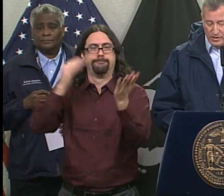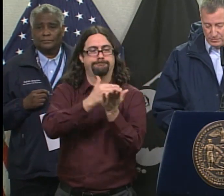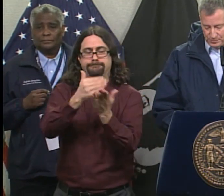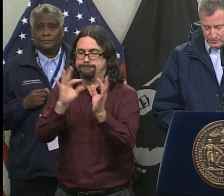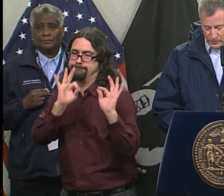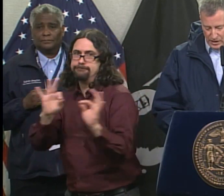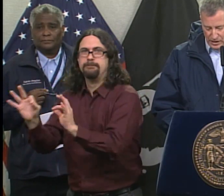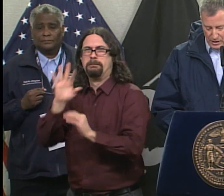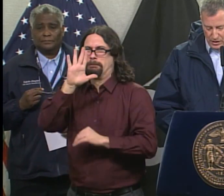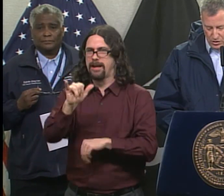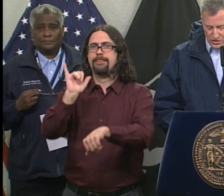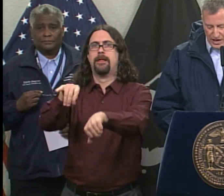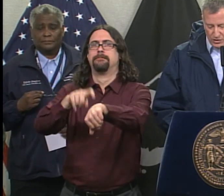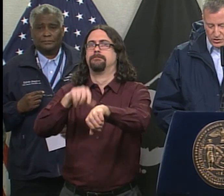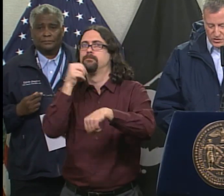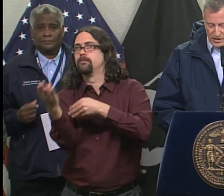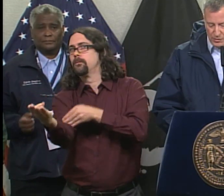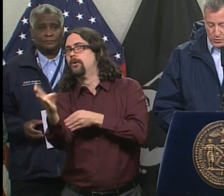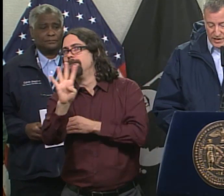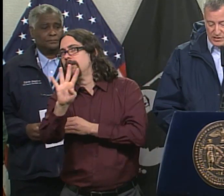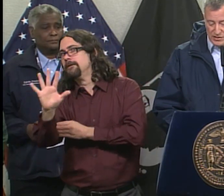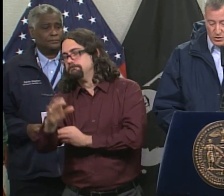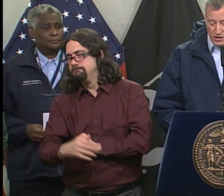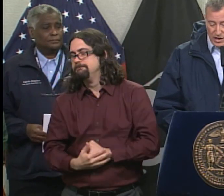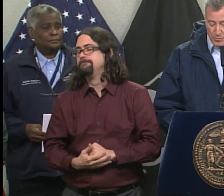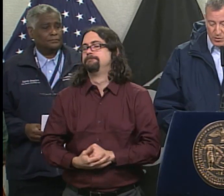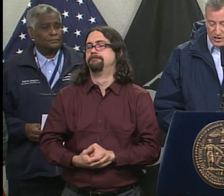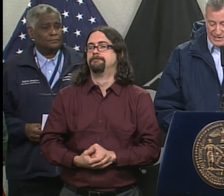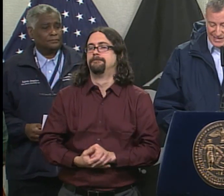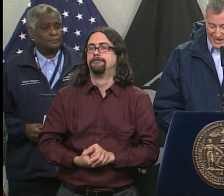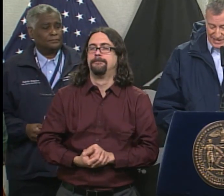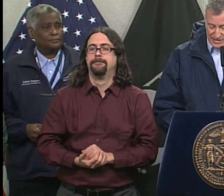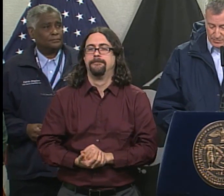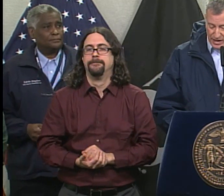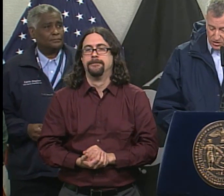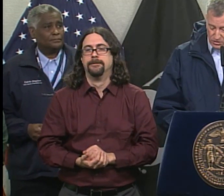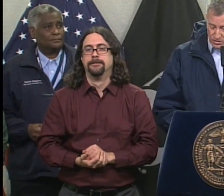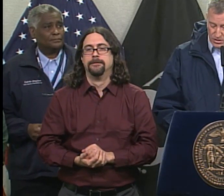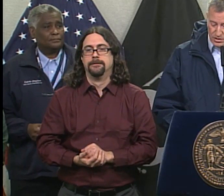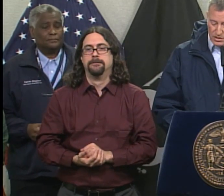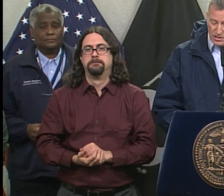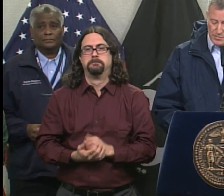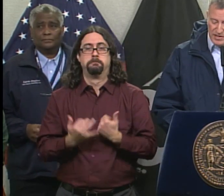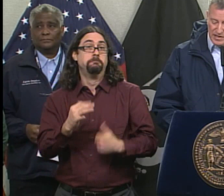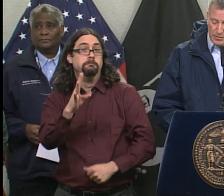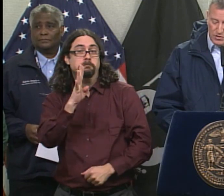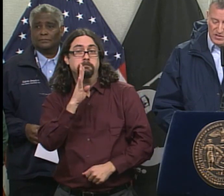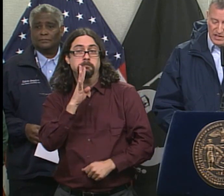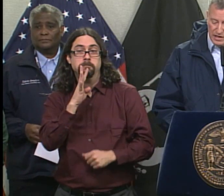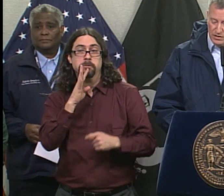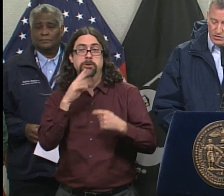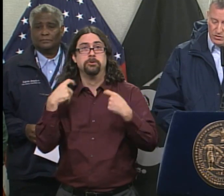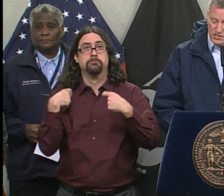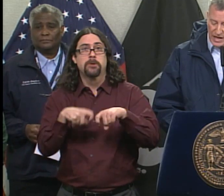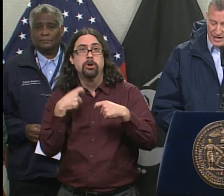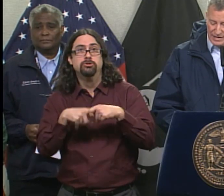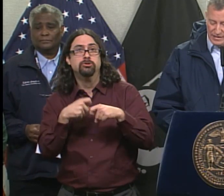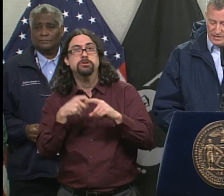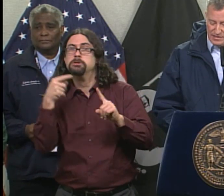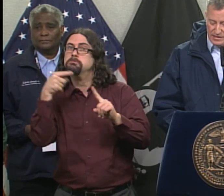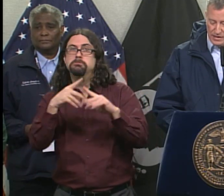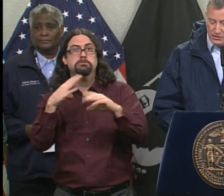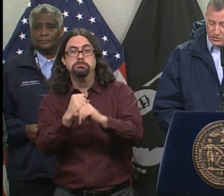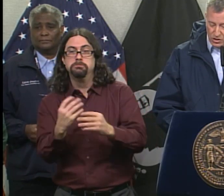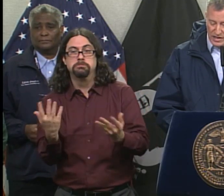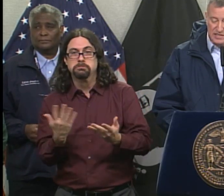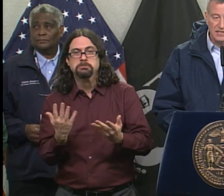continúa. Los autos ya pueden circular por las calles, pero les pedimos que no salgan